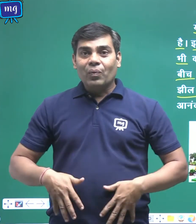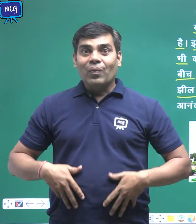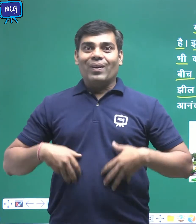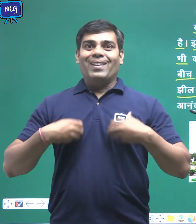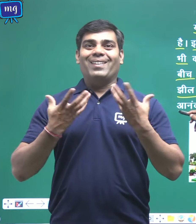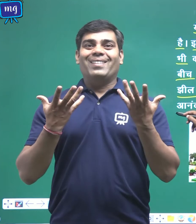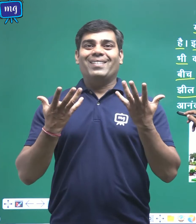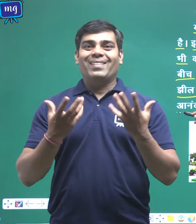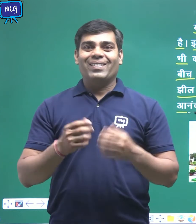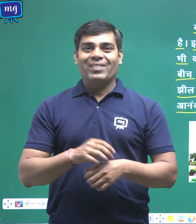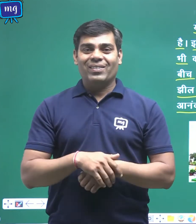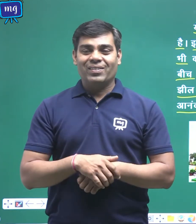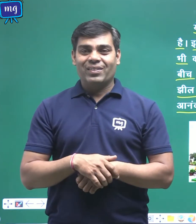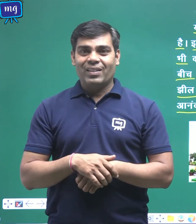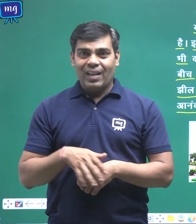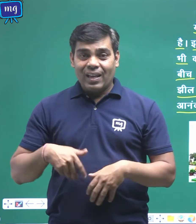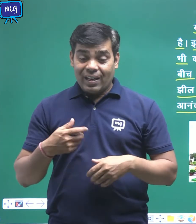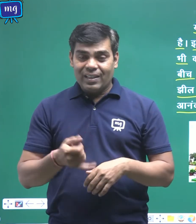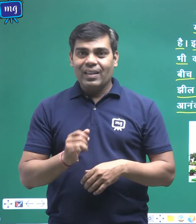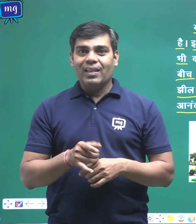आनंद लेते हैं।